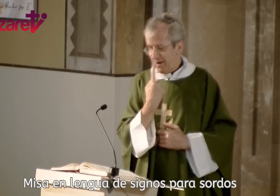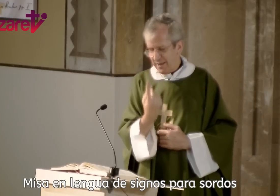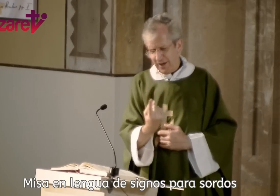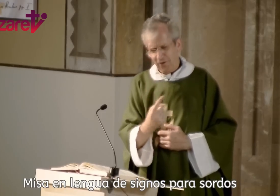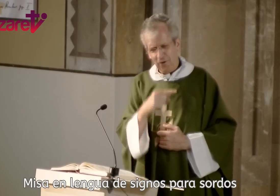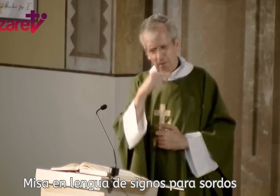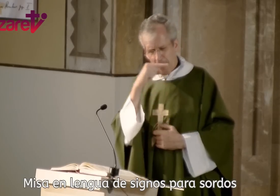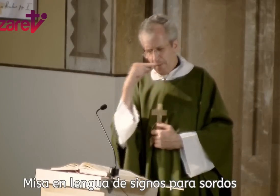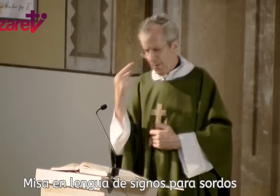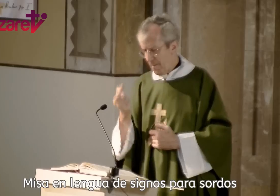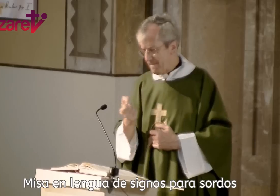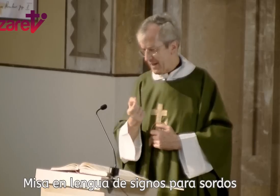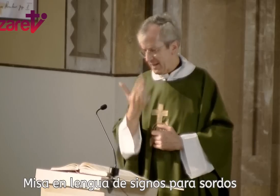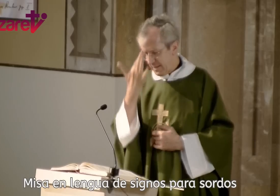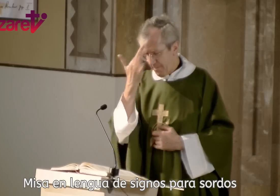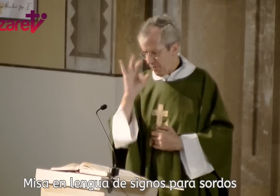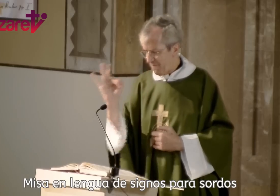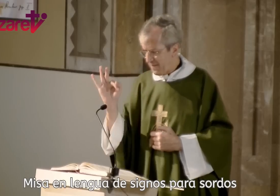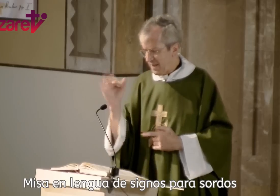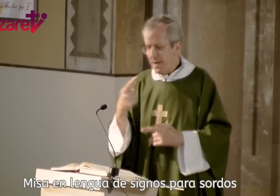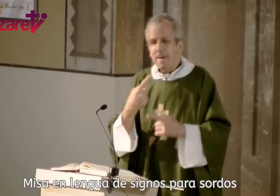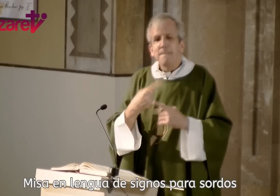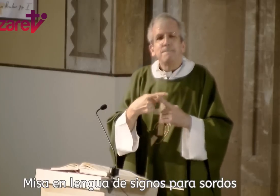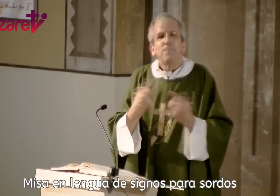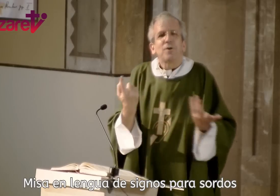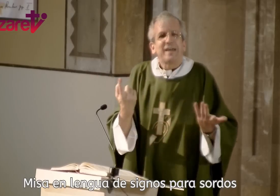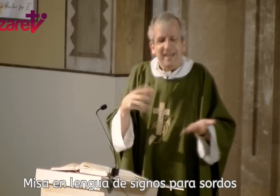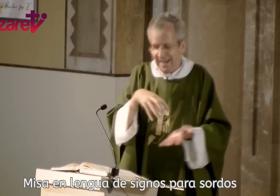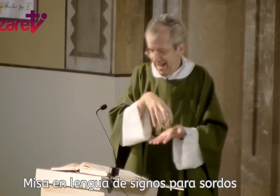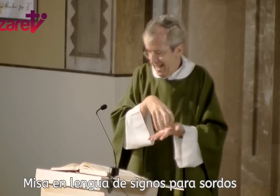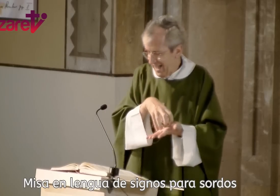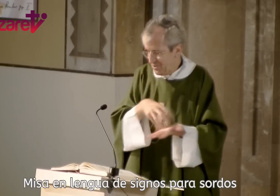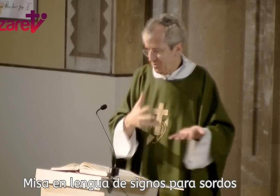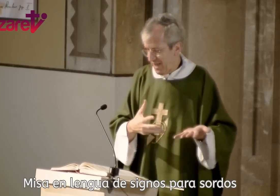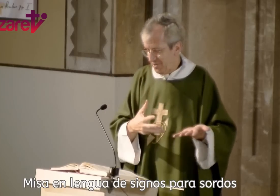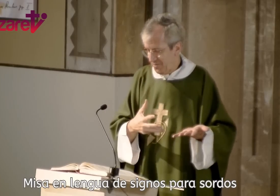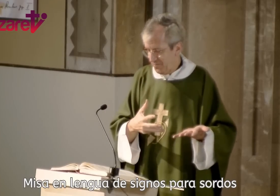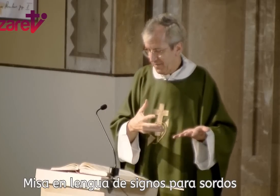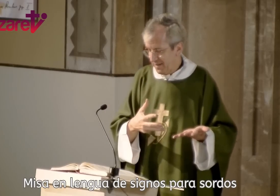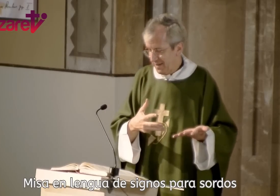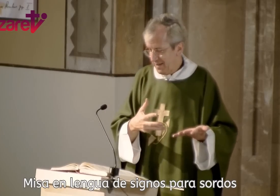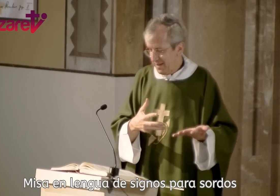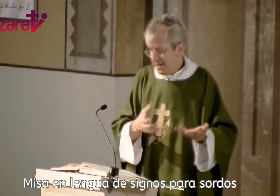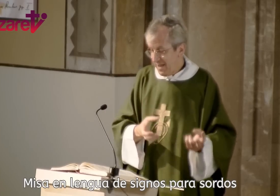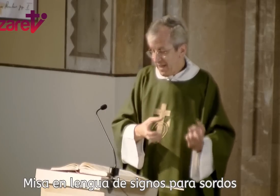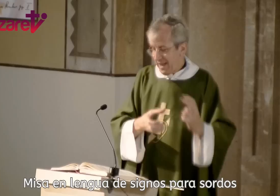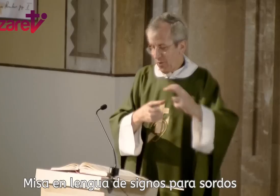le dijo: «Hombre de poca fe, ¿por qué has dudado?». En